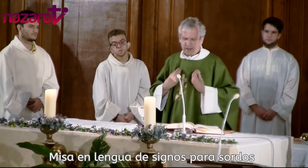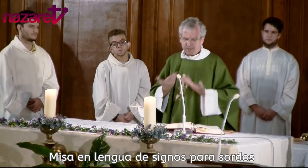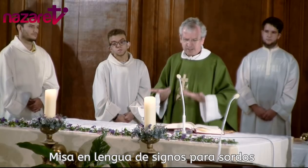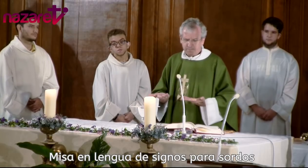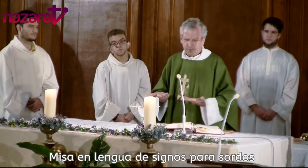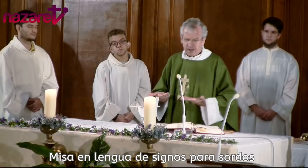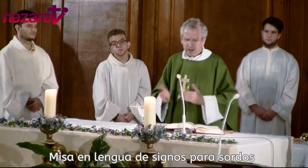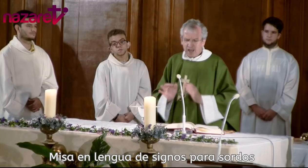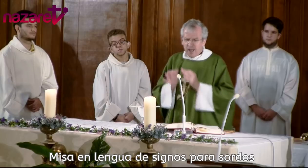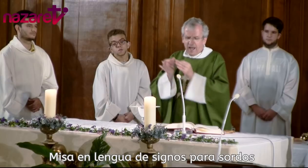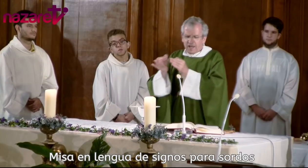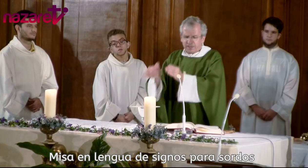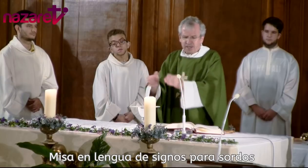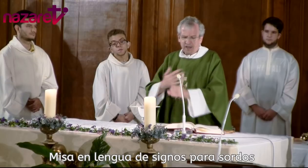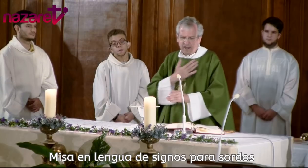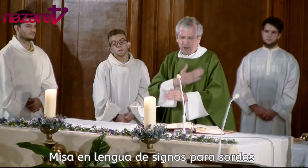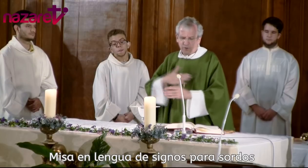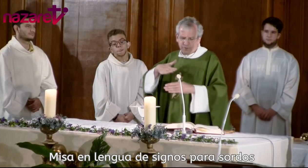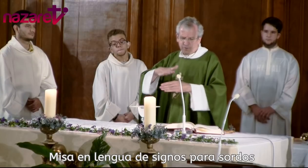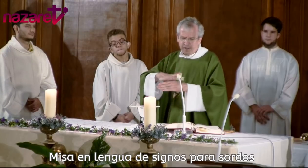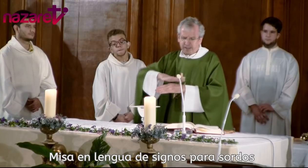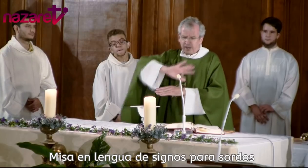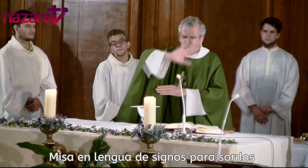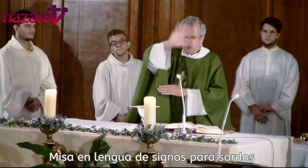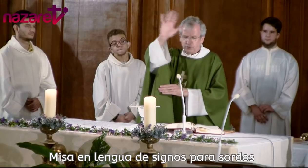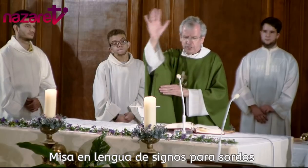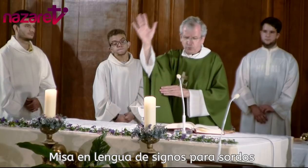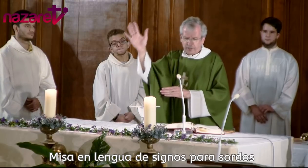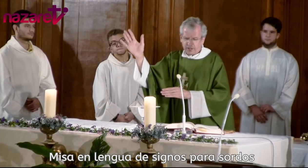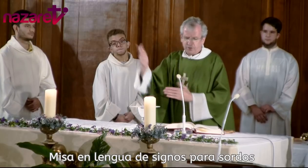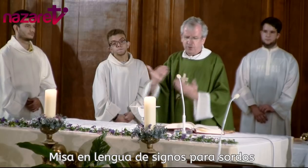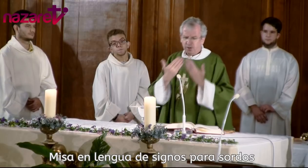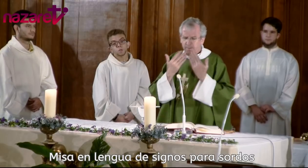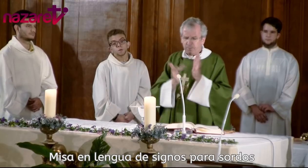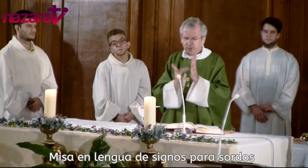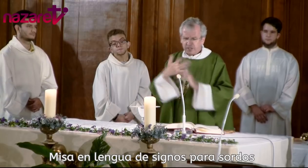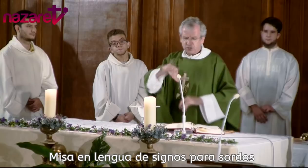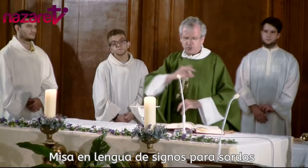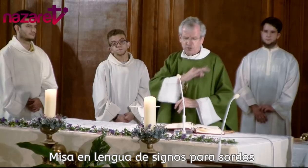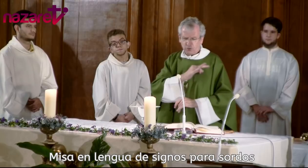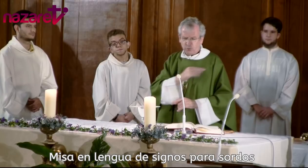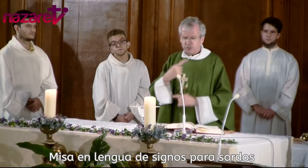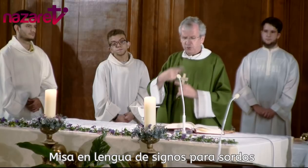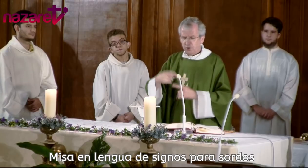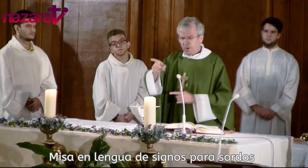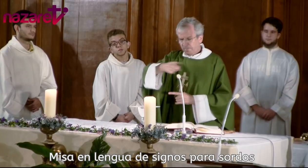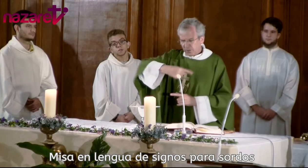vida temporal hacia el gozo eterno de tu reino. Por Cristo, Señor nuestro. Por eso